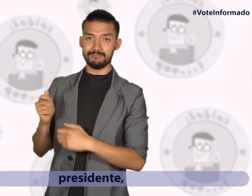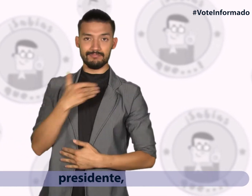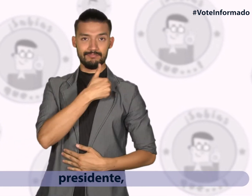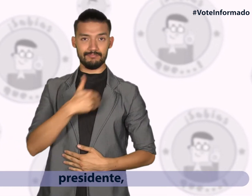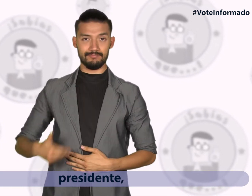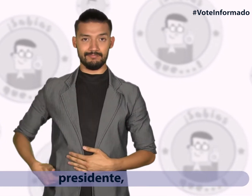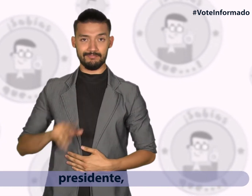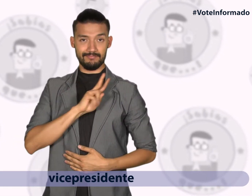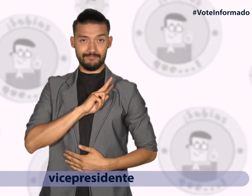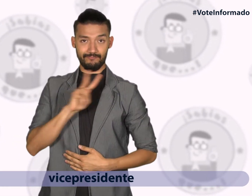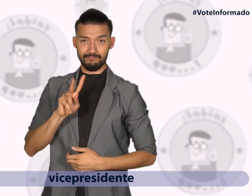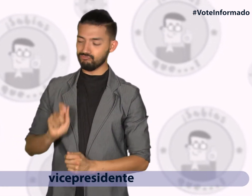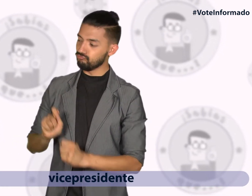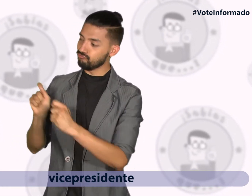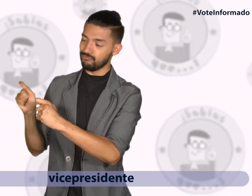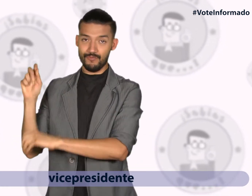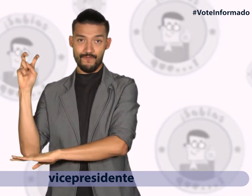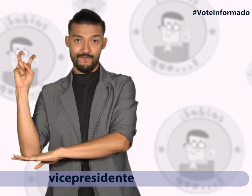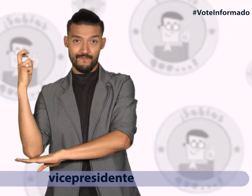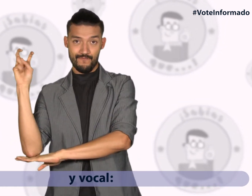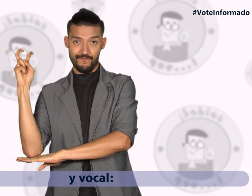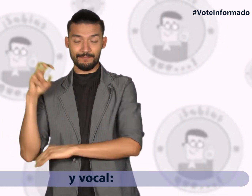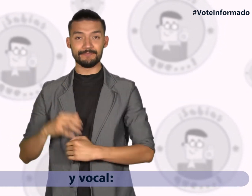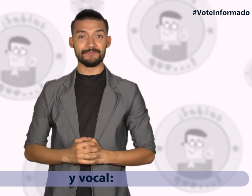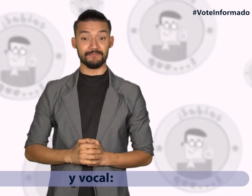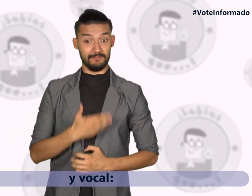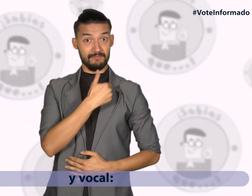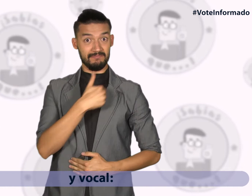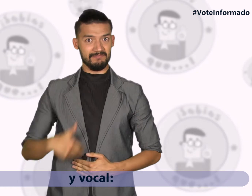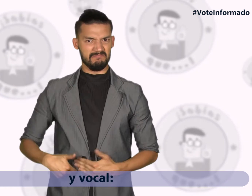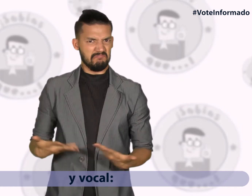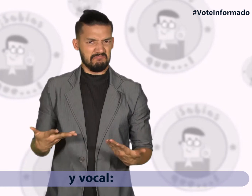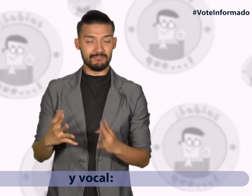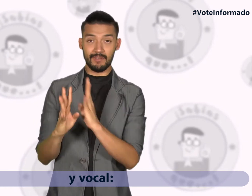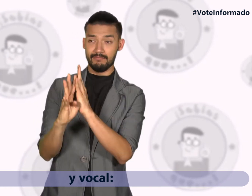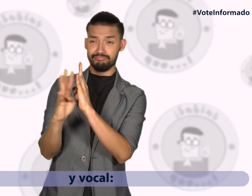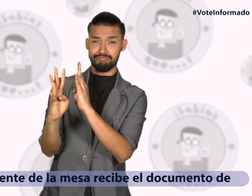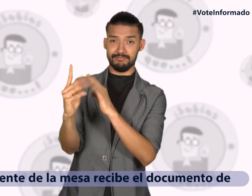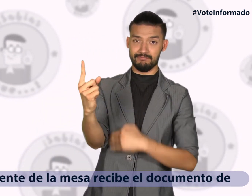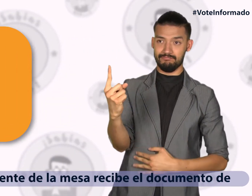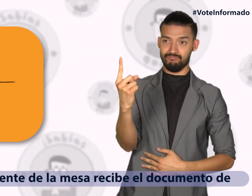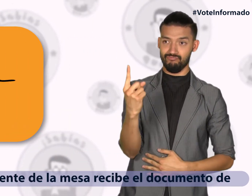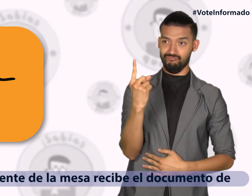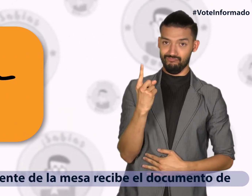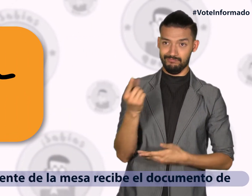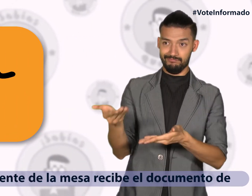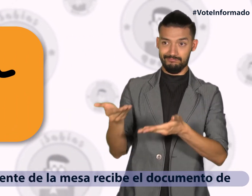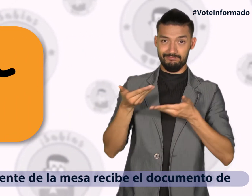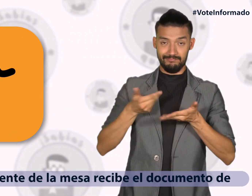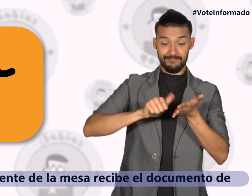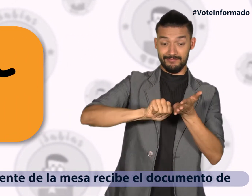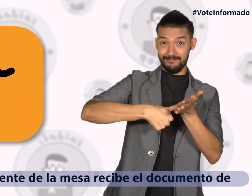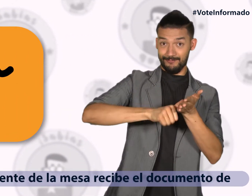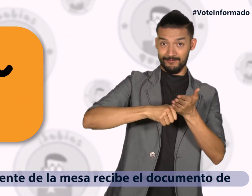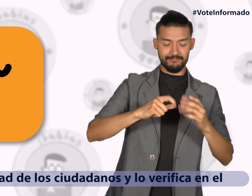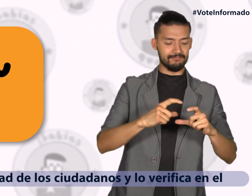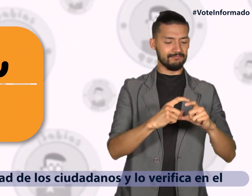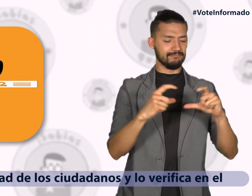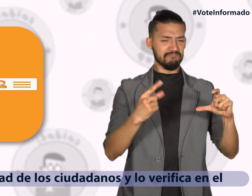Presidente, vicepresidente y vocal. El presidente de la mesa recibe el documento de identidad de